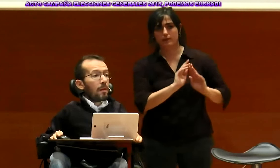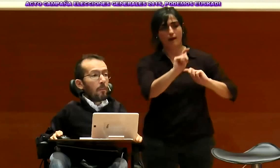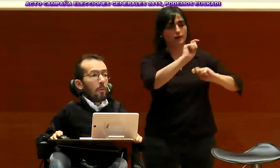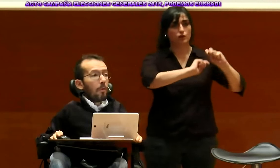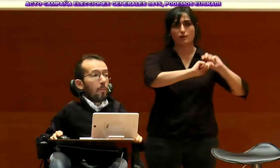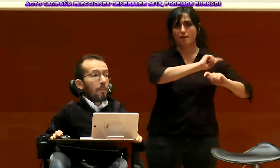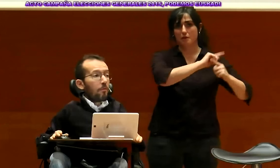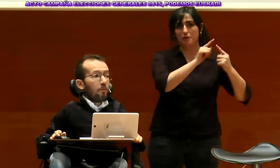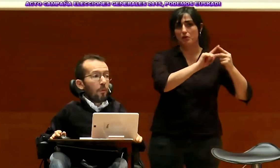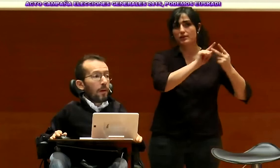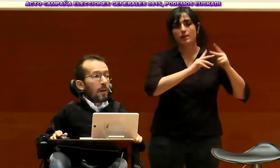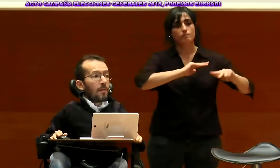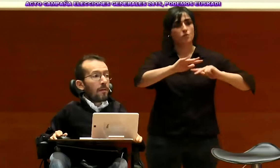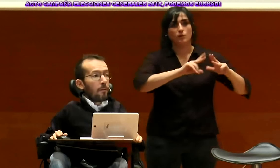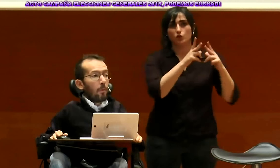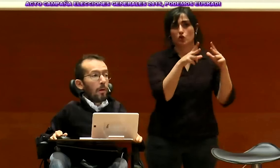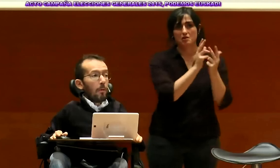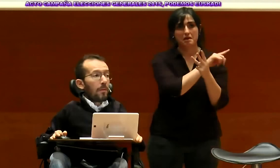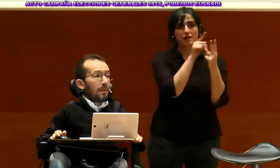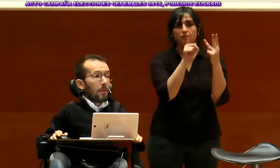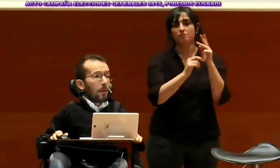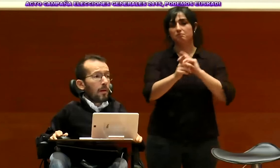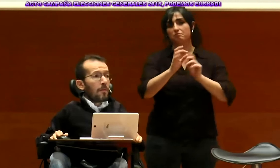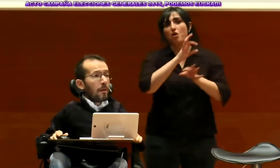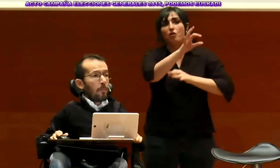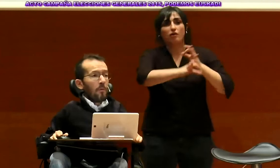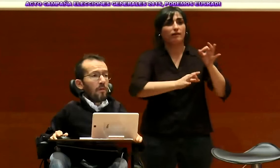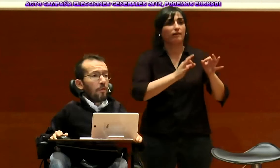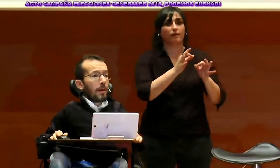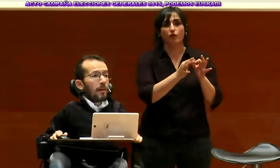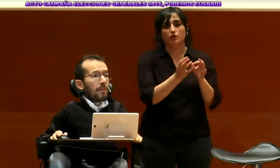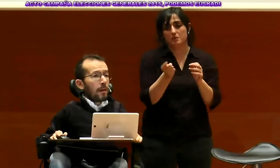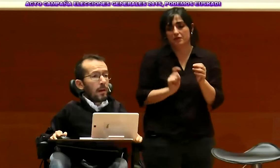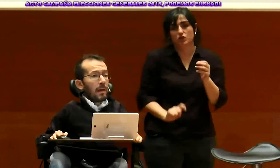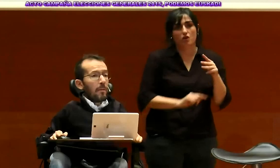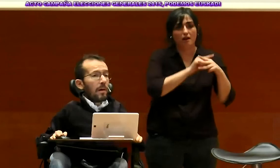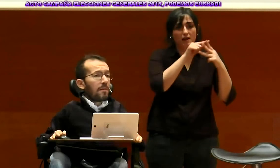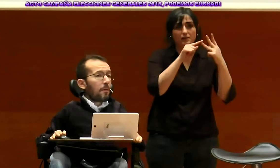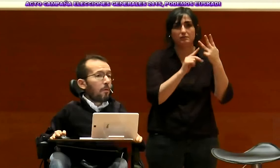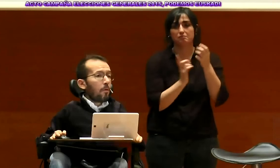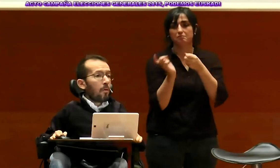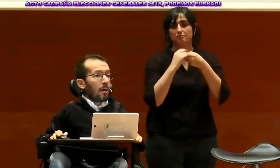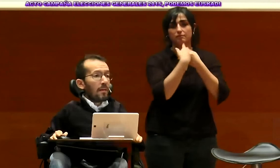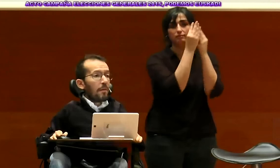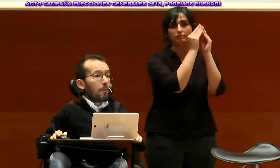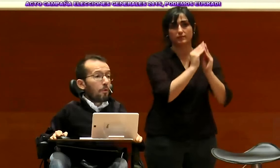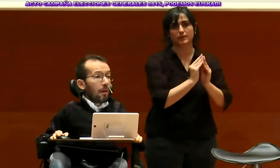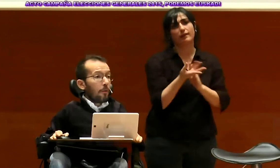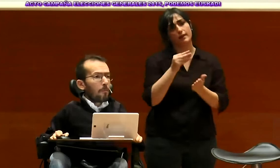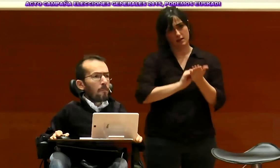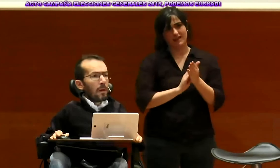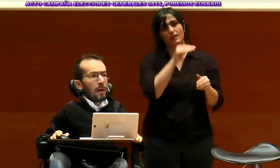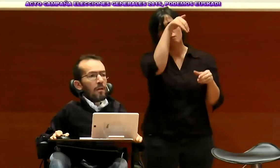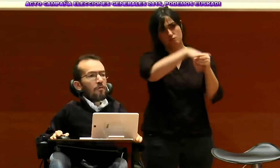asociaciones, por los movimientos sociales, por las organizaciones profesionales, y que además ha sido